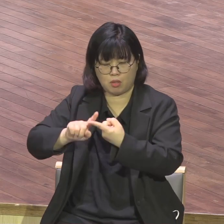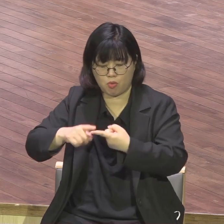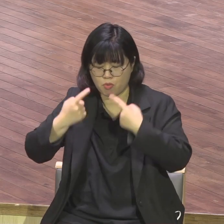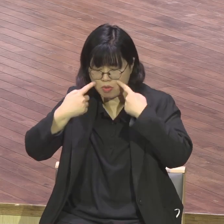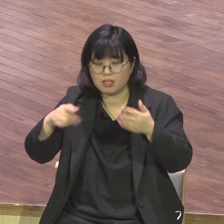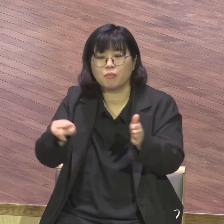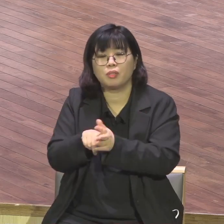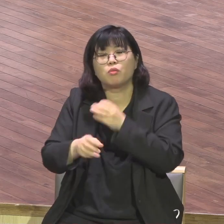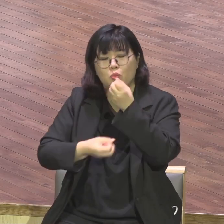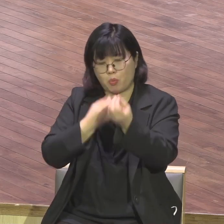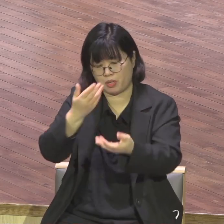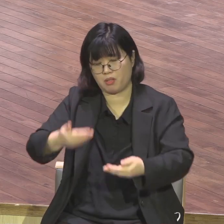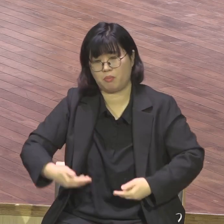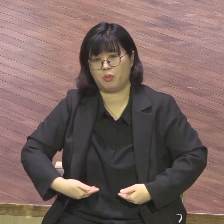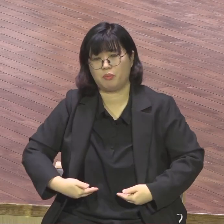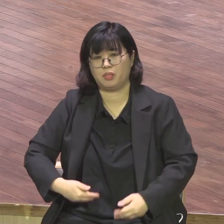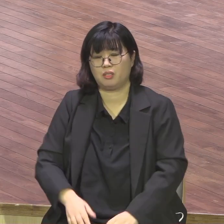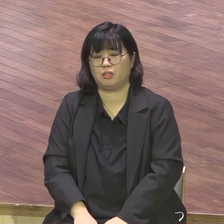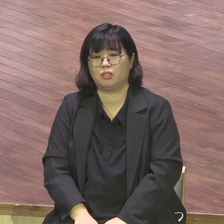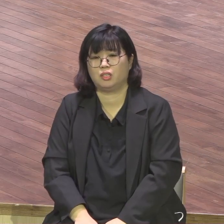거의 믿는 사람이 없습니다.